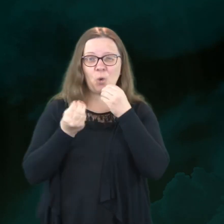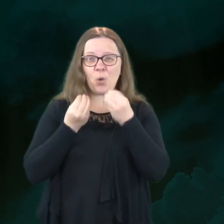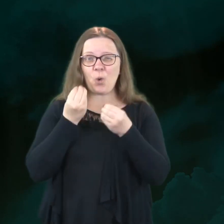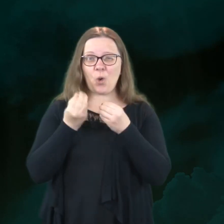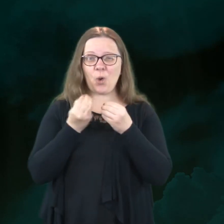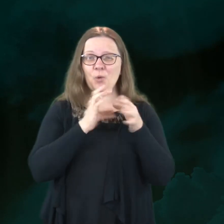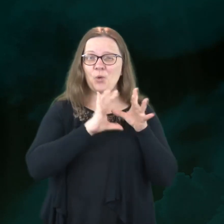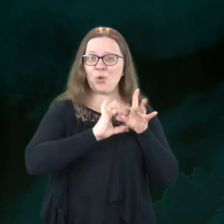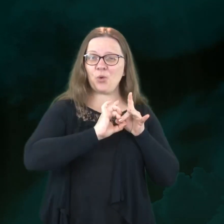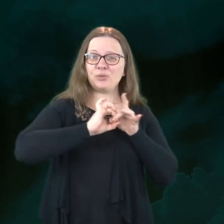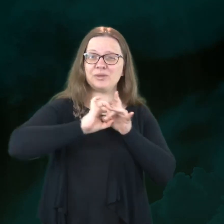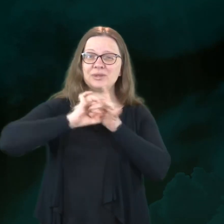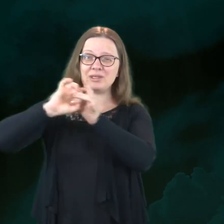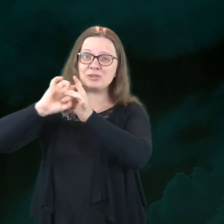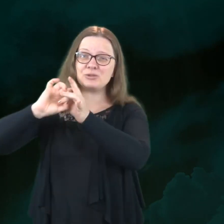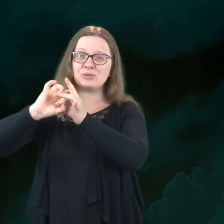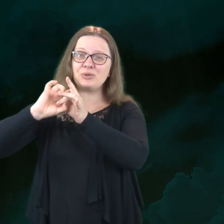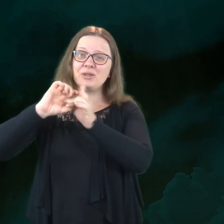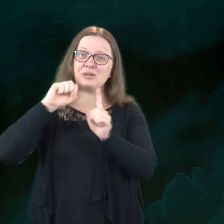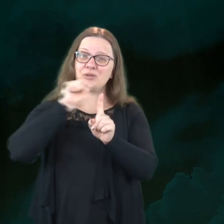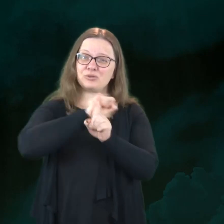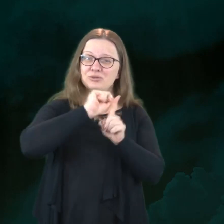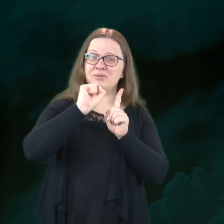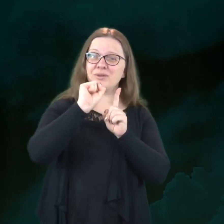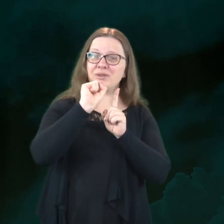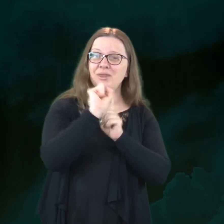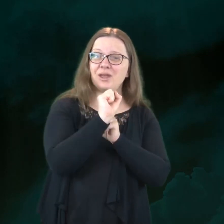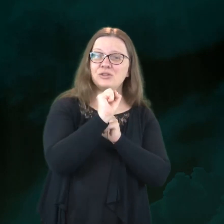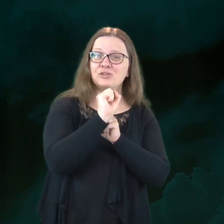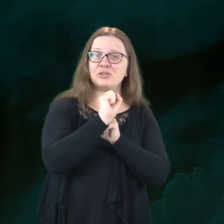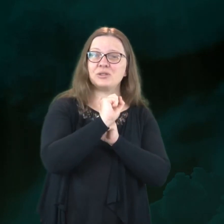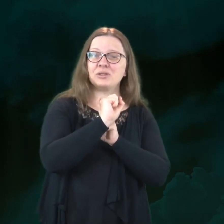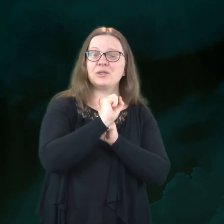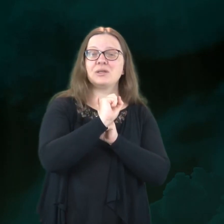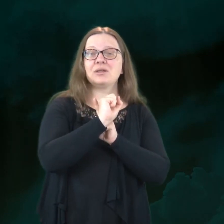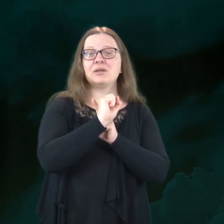livro de Tessalonicenses, tá bom? Então, vamos lá. Agora,